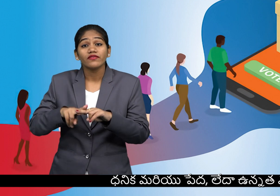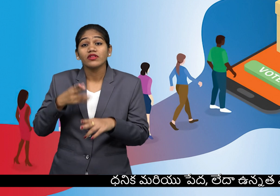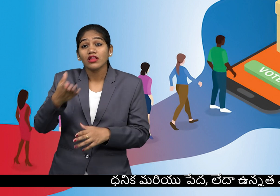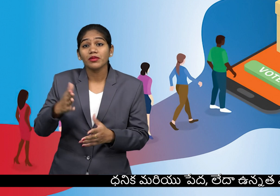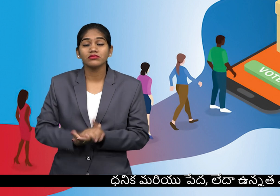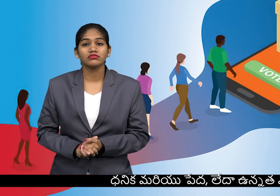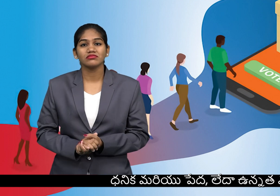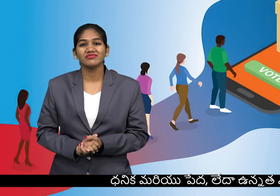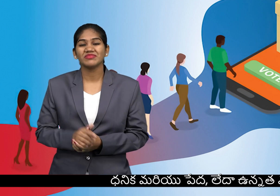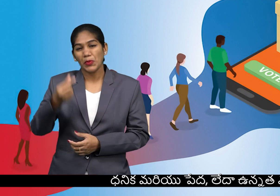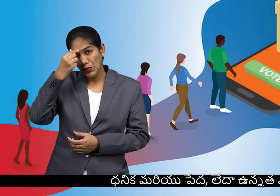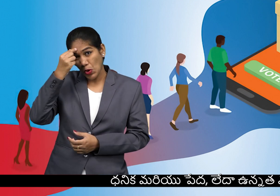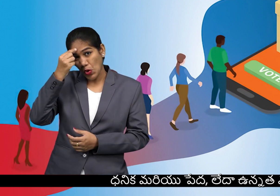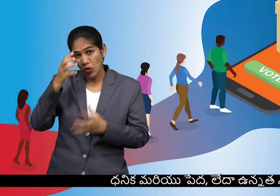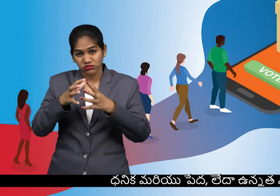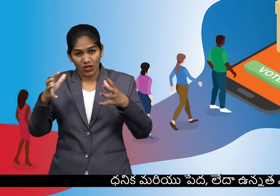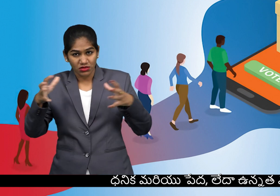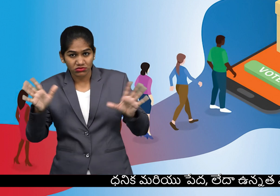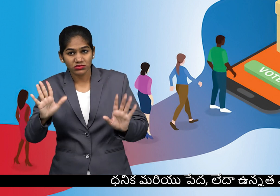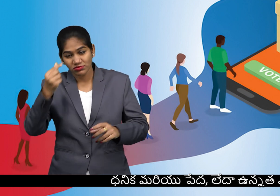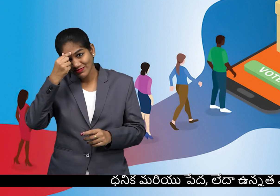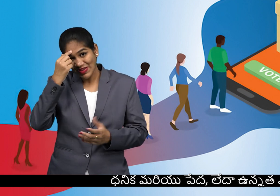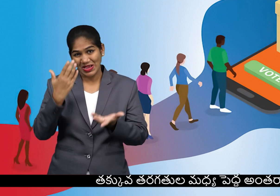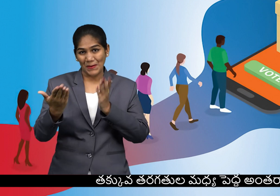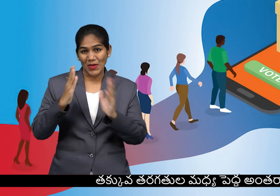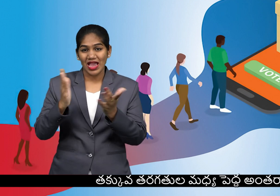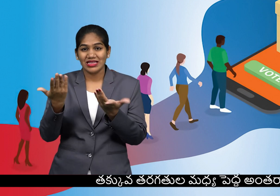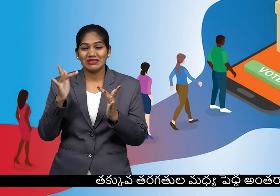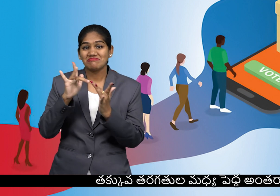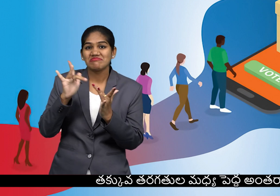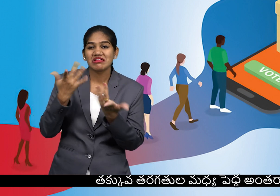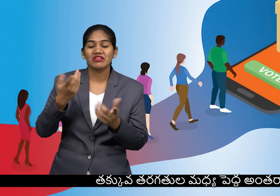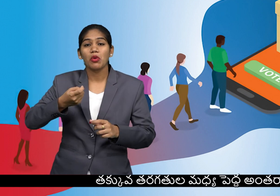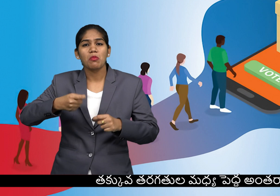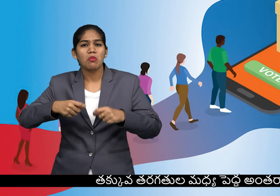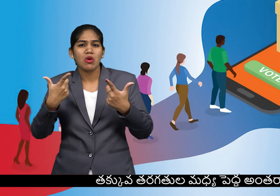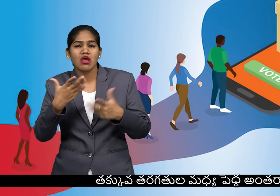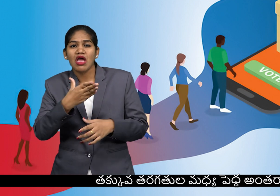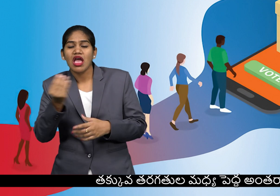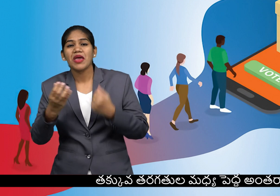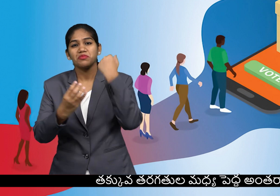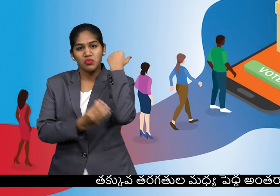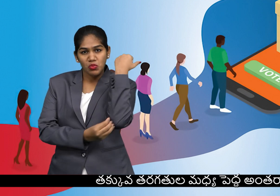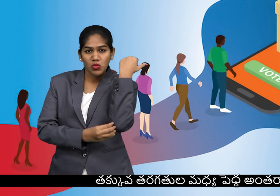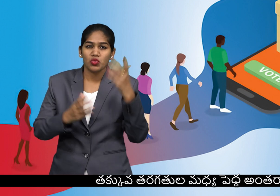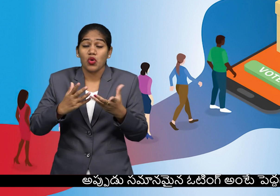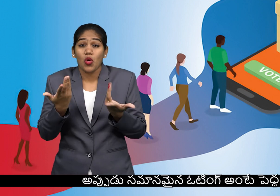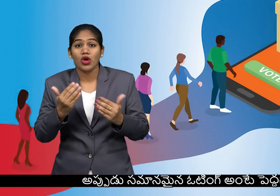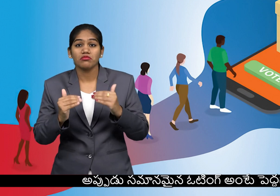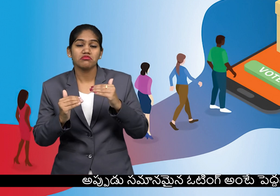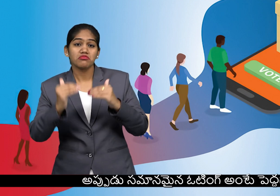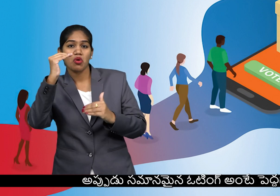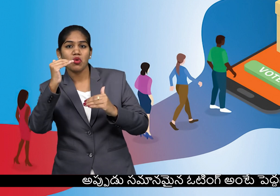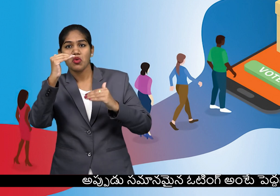ధనిక మరియు పేద లేదా ఉన్నత మరియు తక్కువ తరగతుల మధ్య పెద్ద అంతరాలు ఉంటే